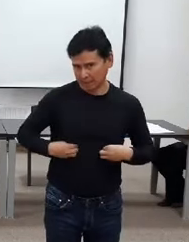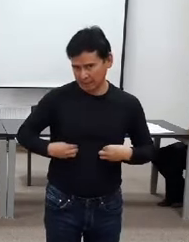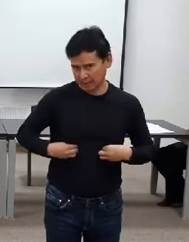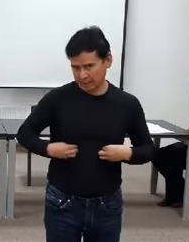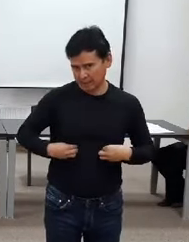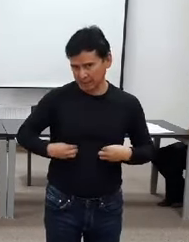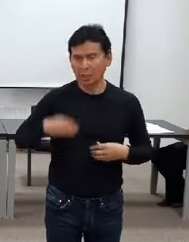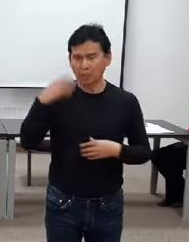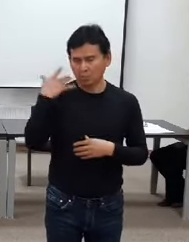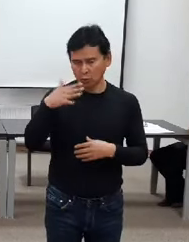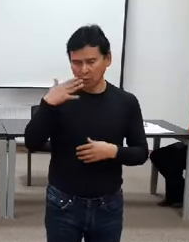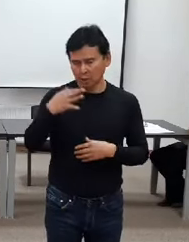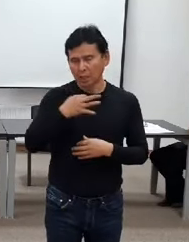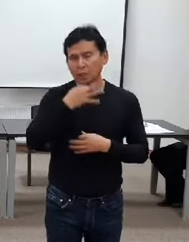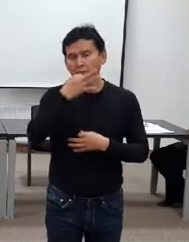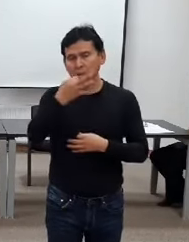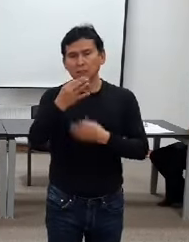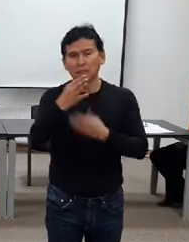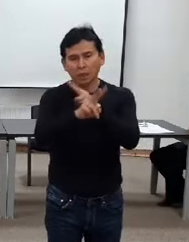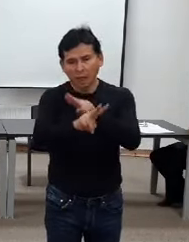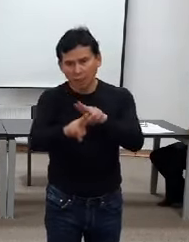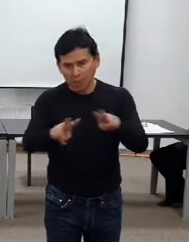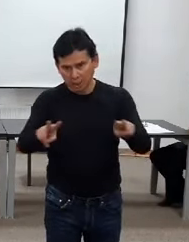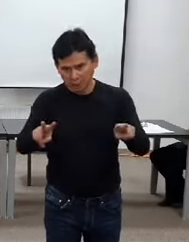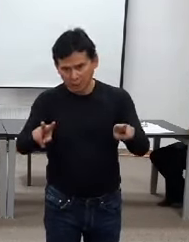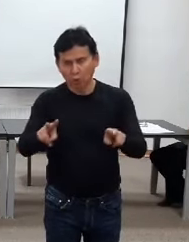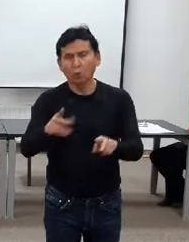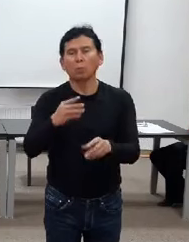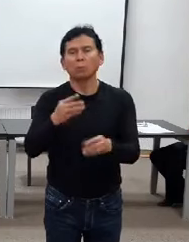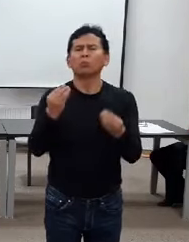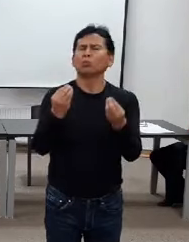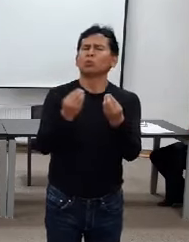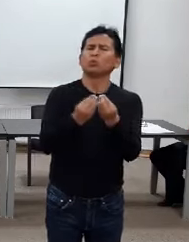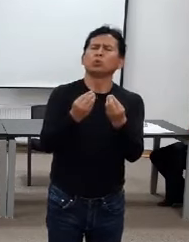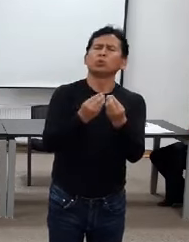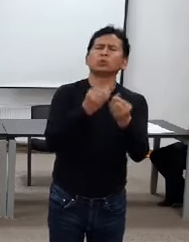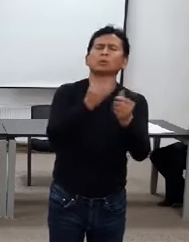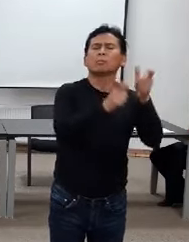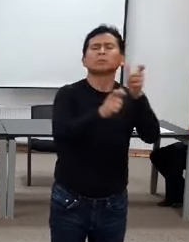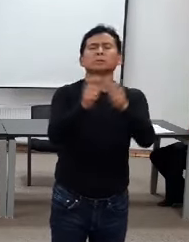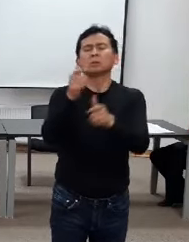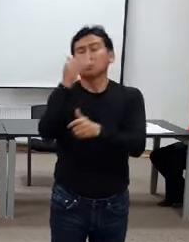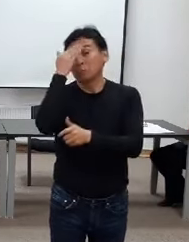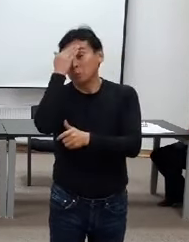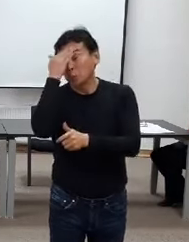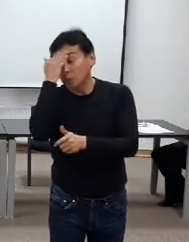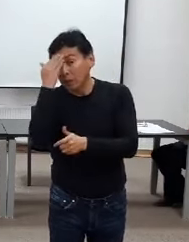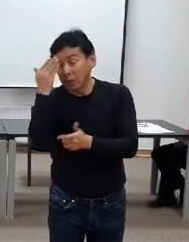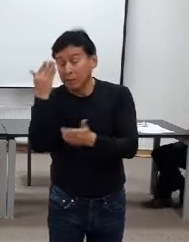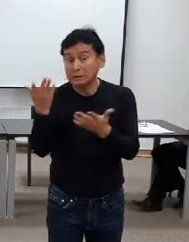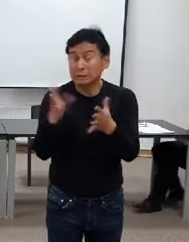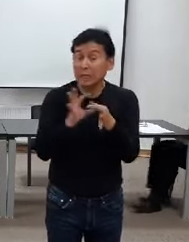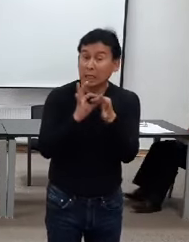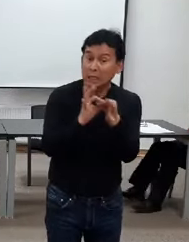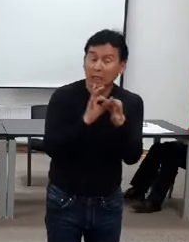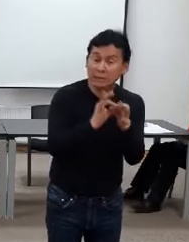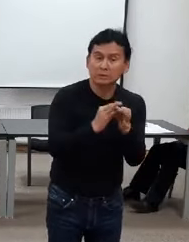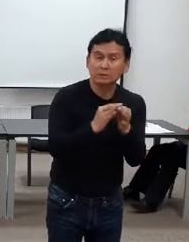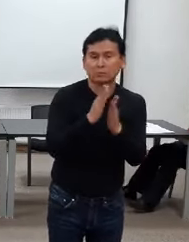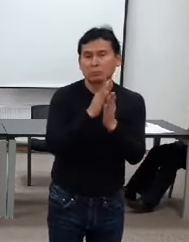importante era destacar y llamar a la tranquilidad, porque mucha población ha estado preocupada y agradecemos la